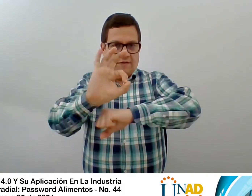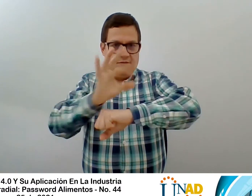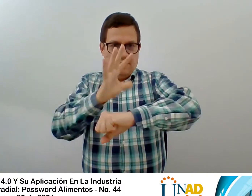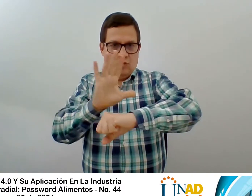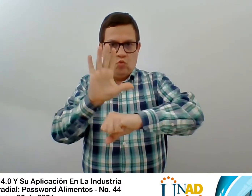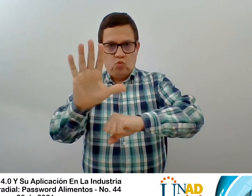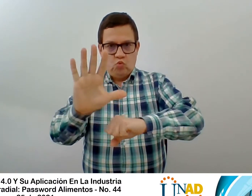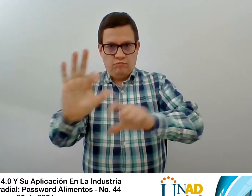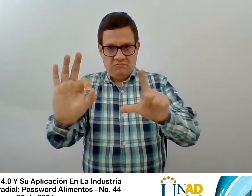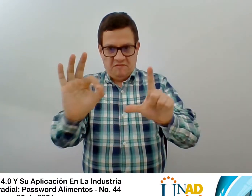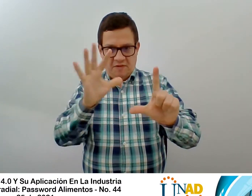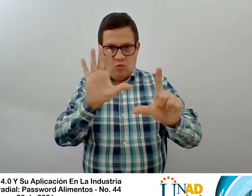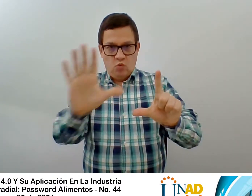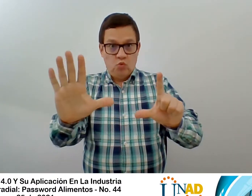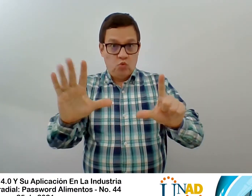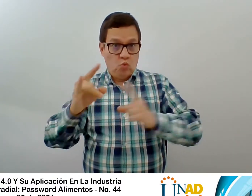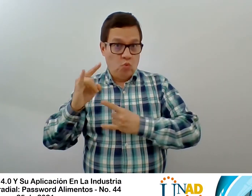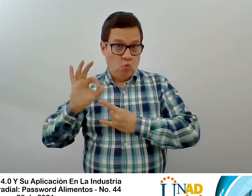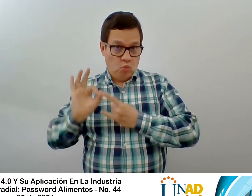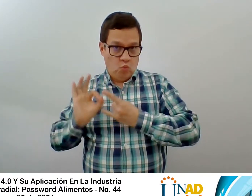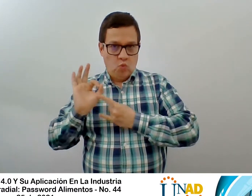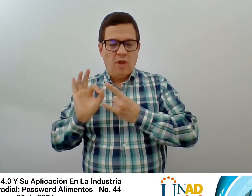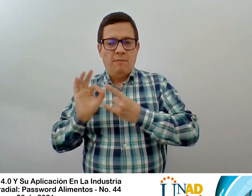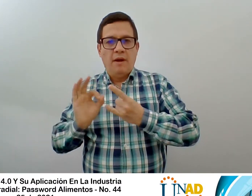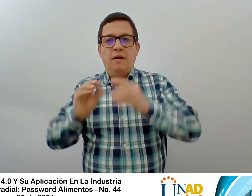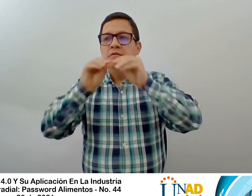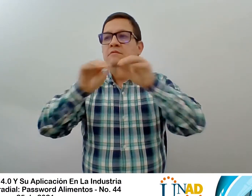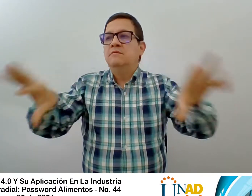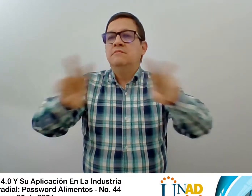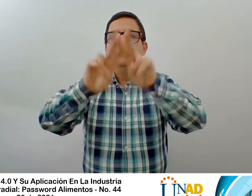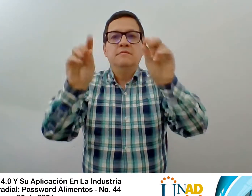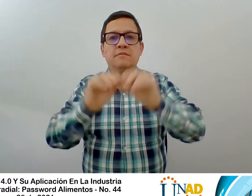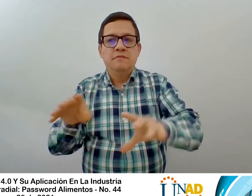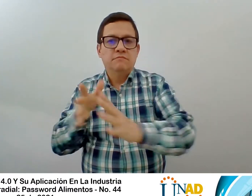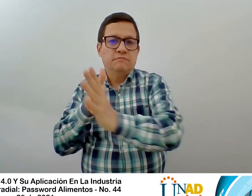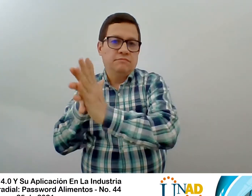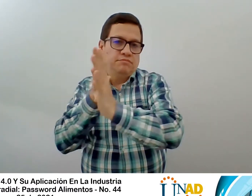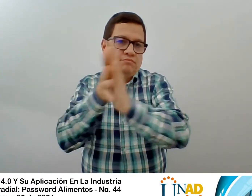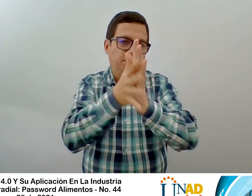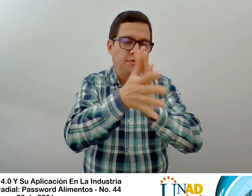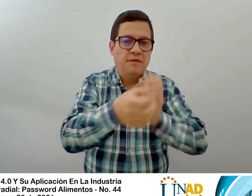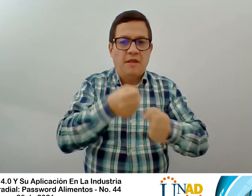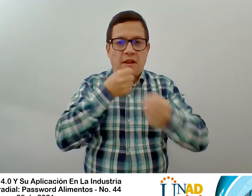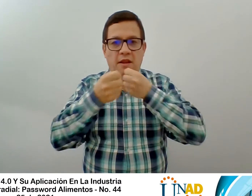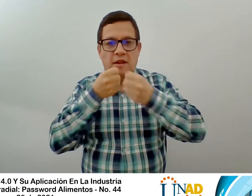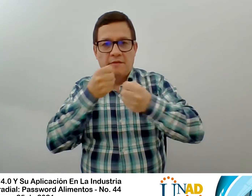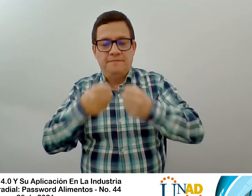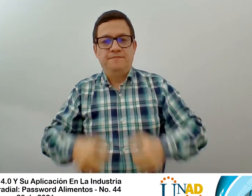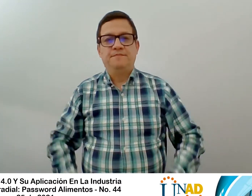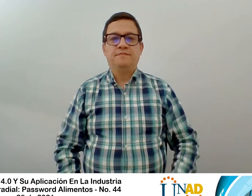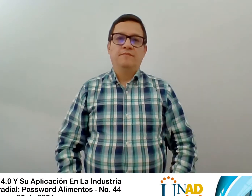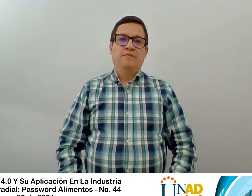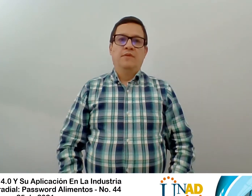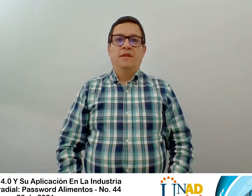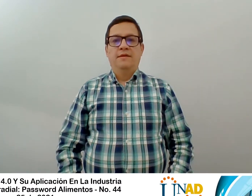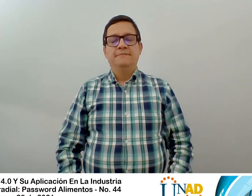RV, emisora virtual de la UNAD para la audiencia global en línea.